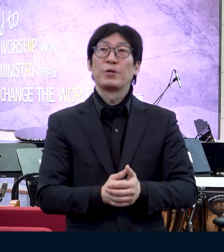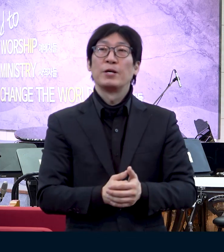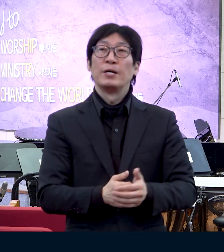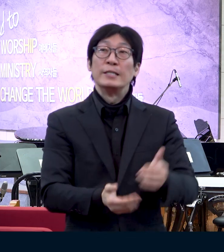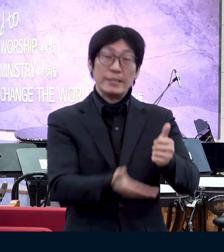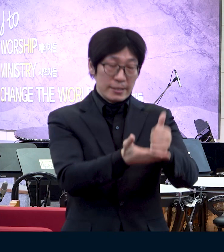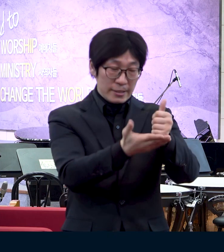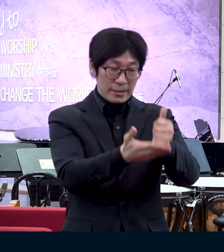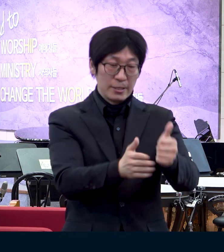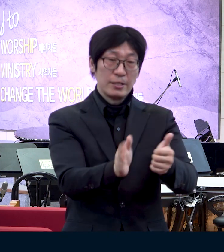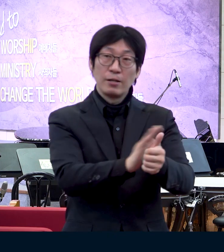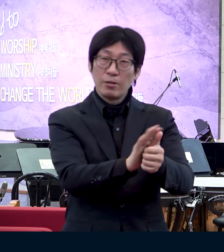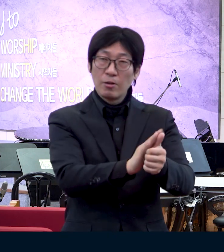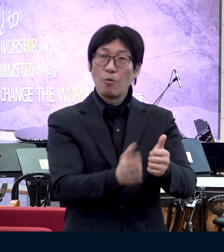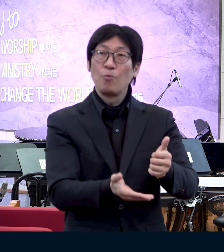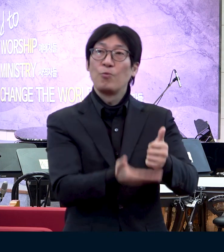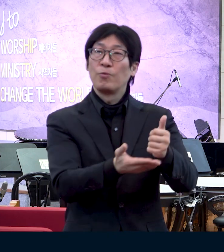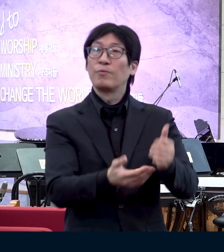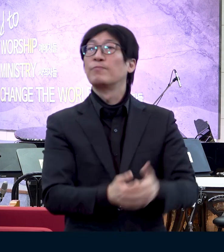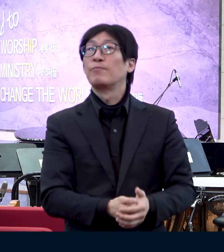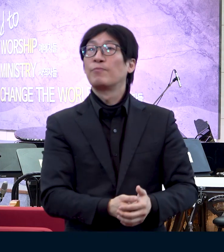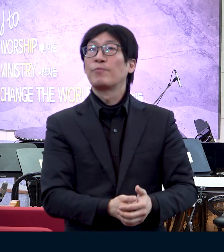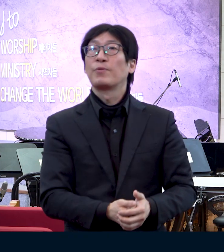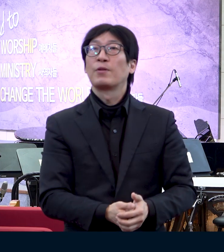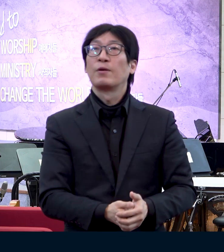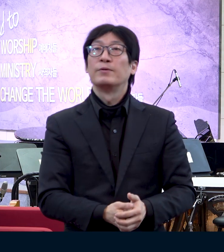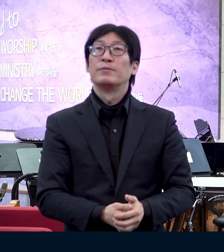지지와 격려와 위로.